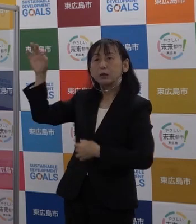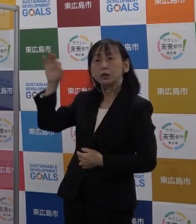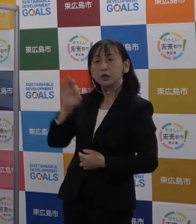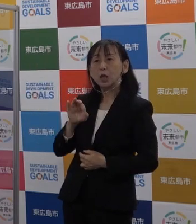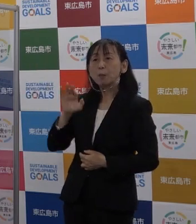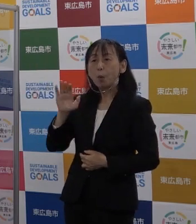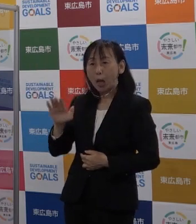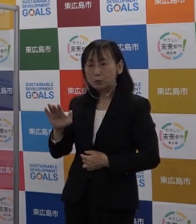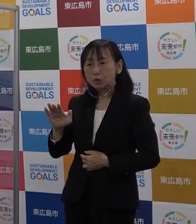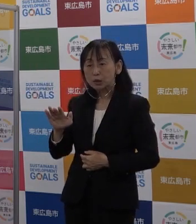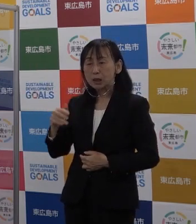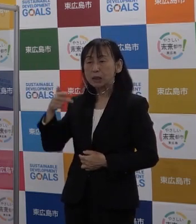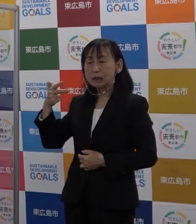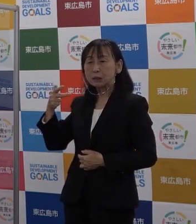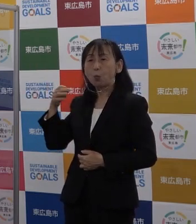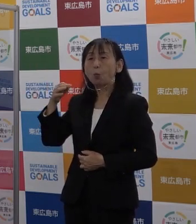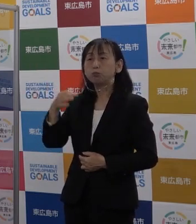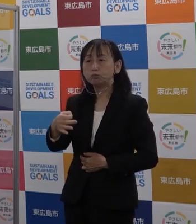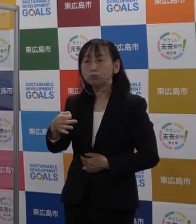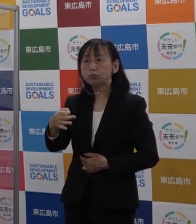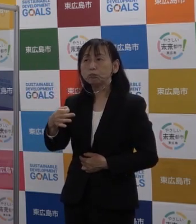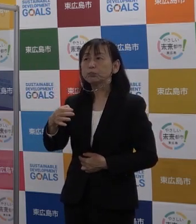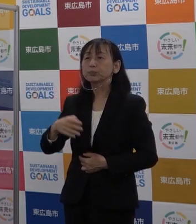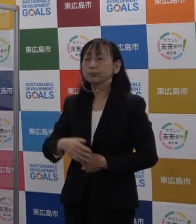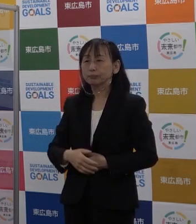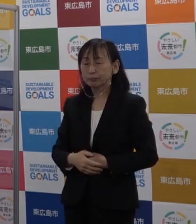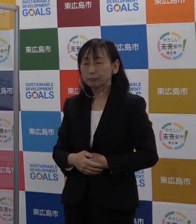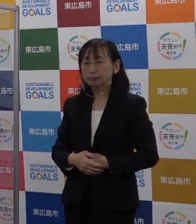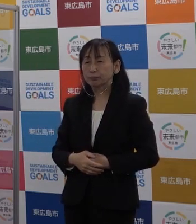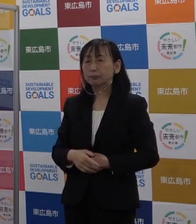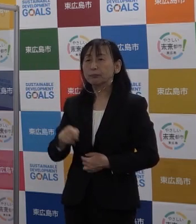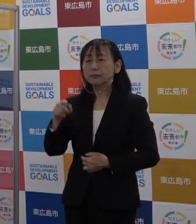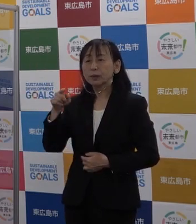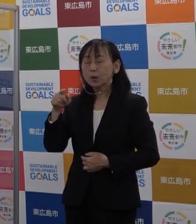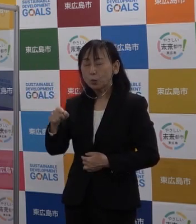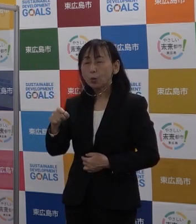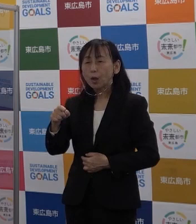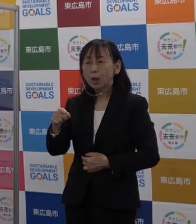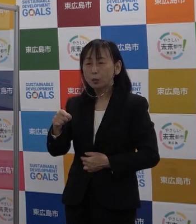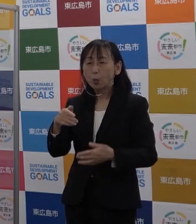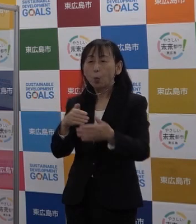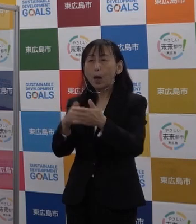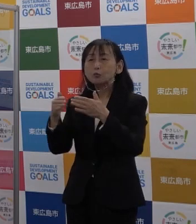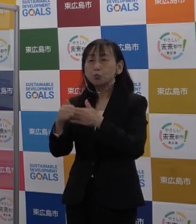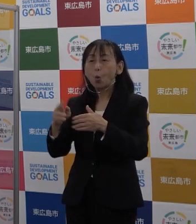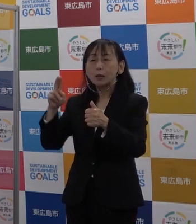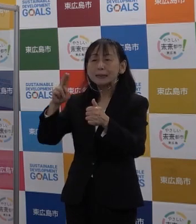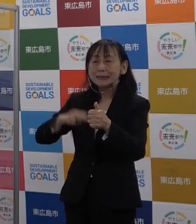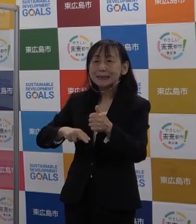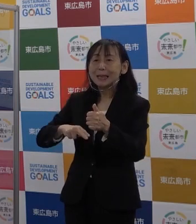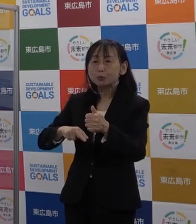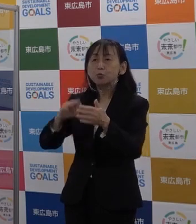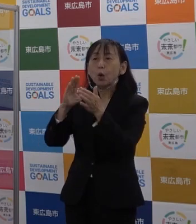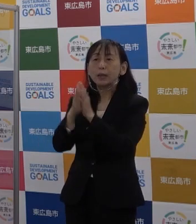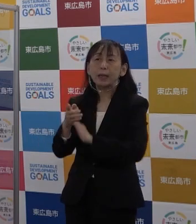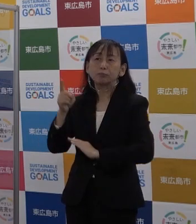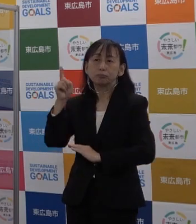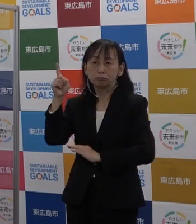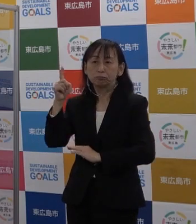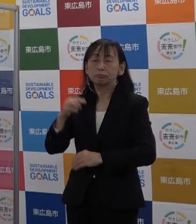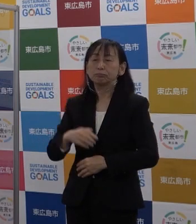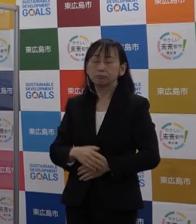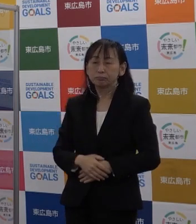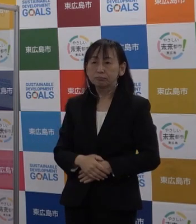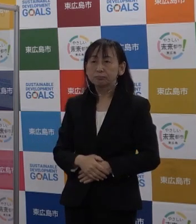市からも支援をするということで、この枠組みを認定するのが県ということになります。まあ、これが基本的